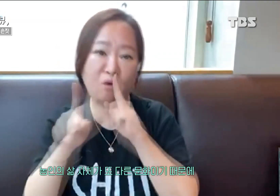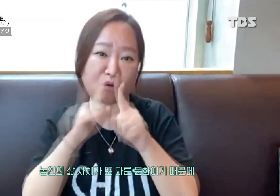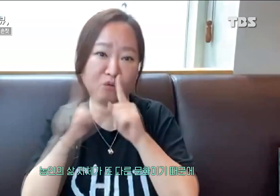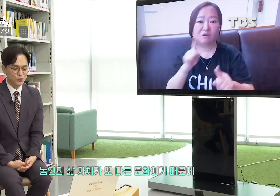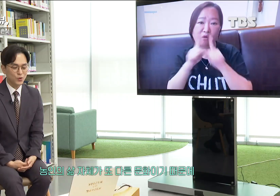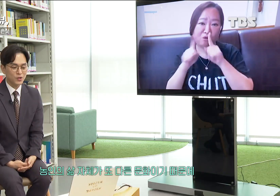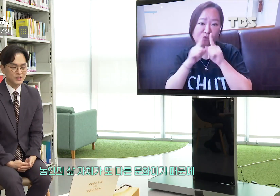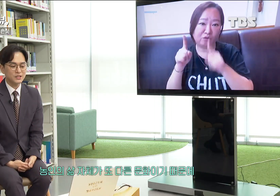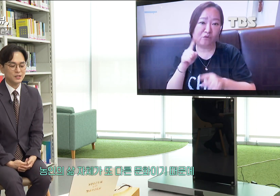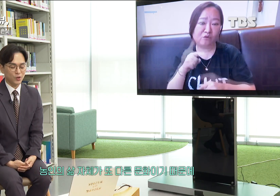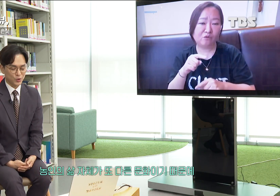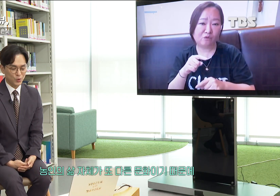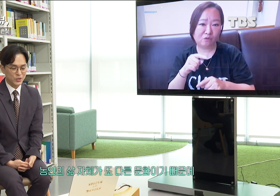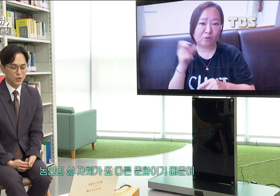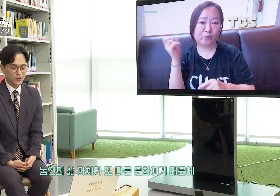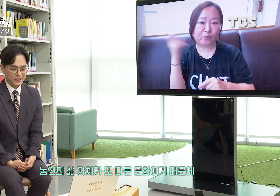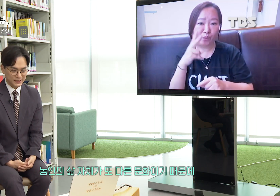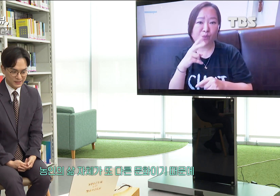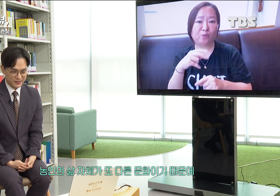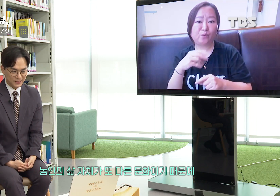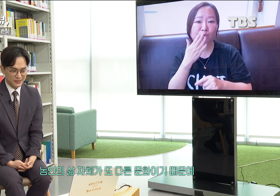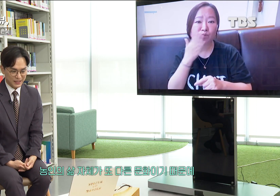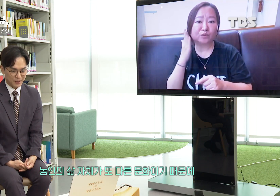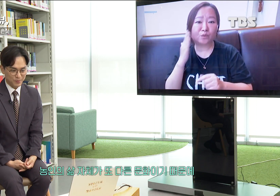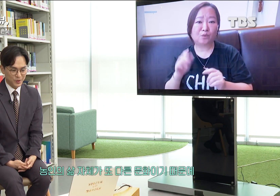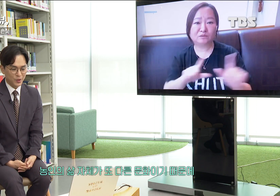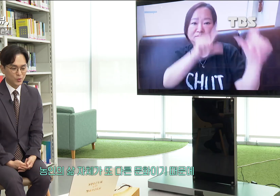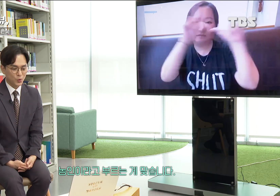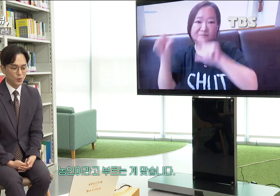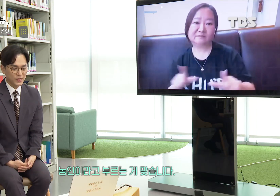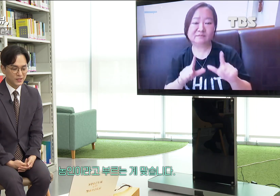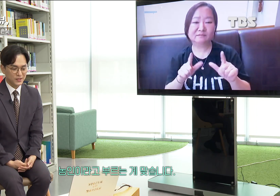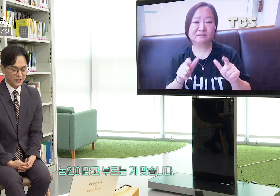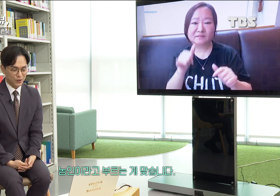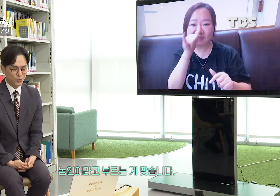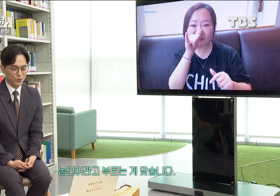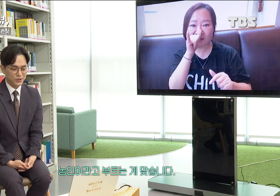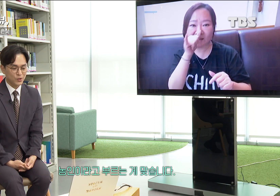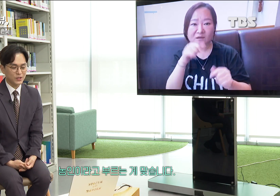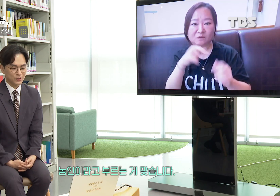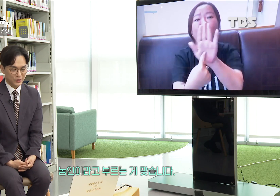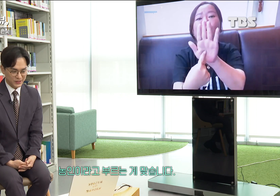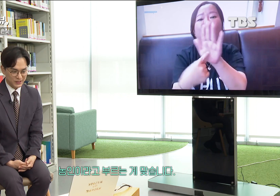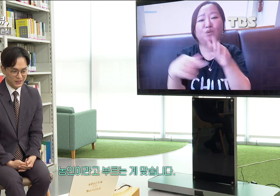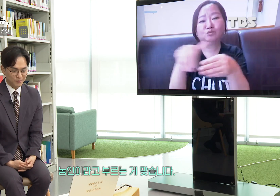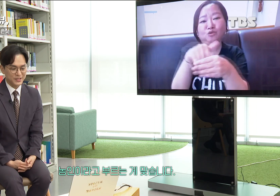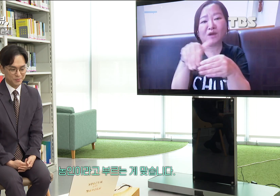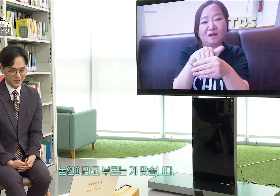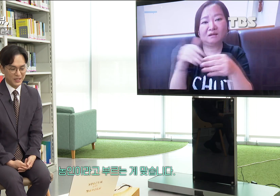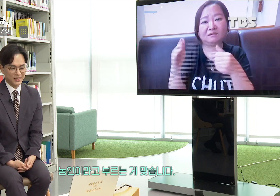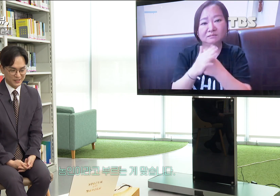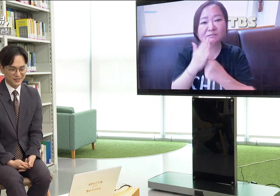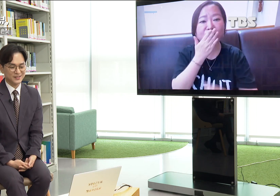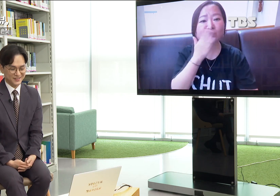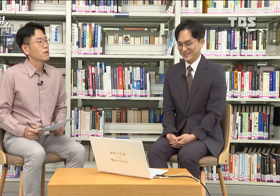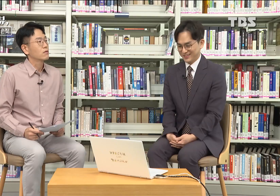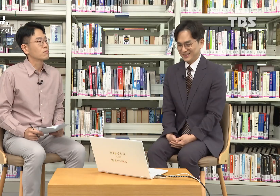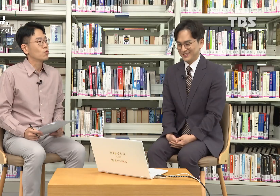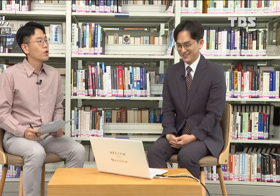때문에 수어를 언어로 사용하는 사람, 농인이라고 사용하는 것이 맞습니다. 네,